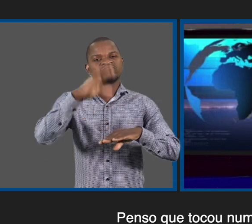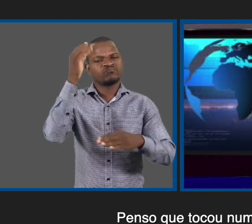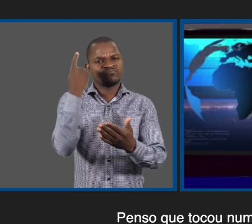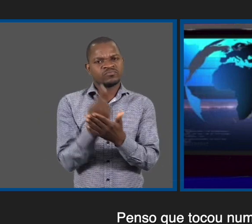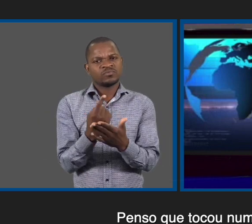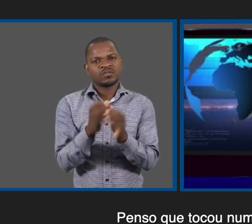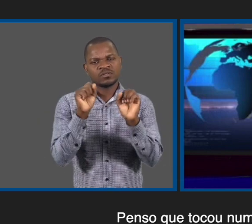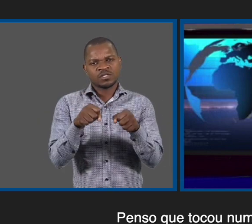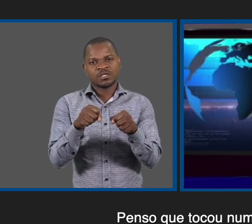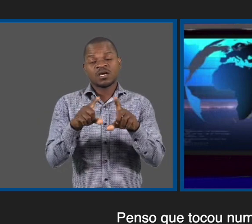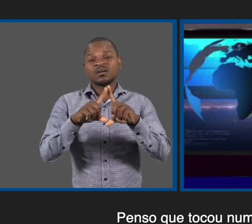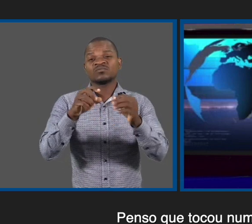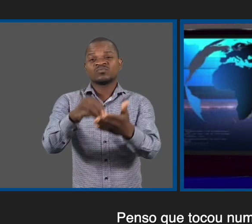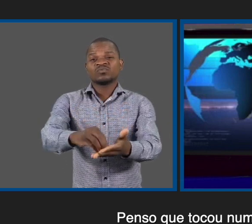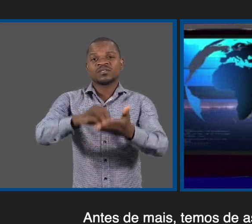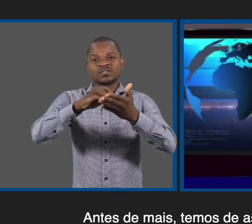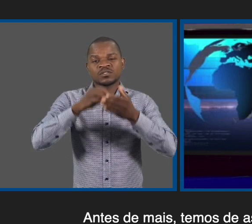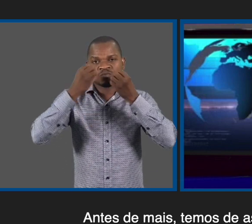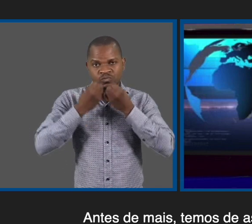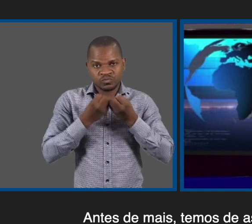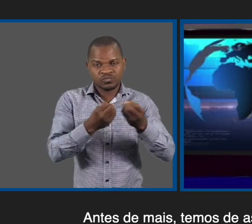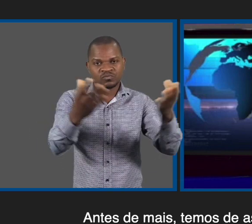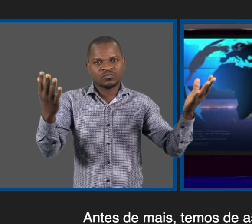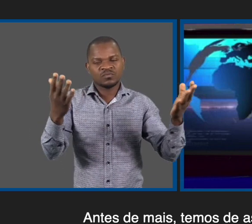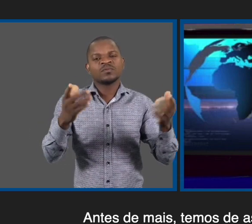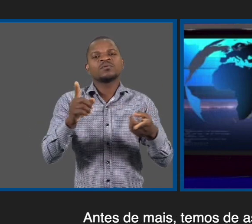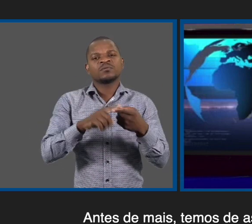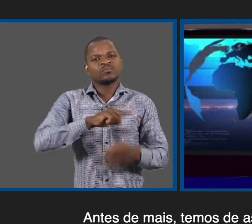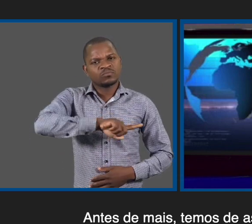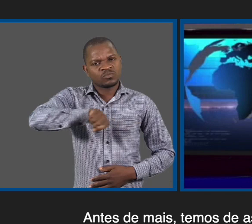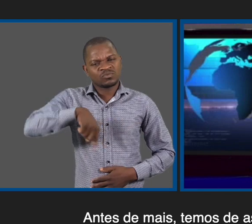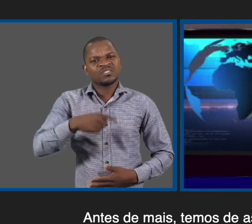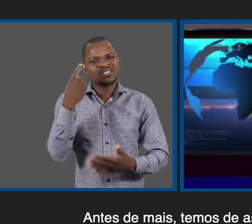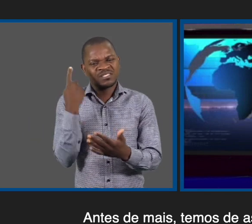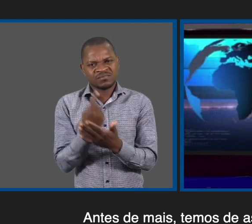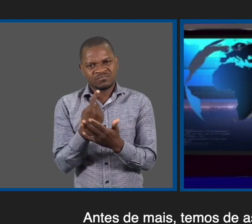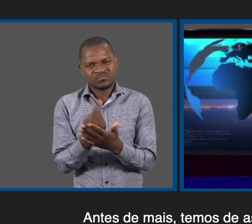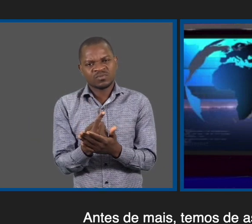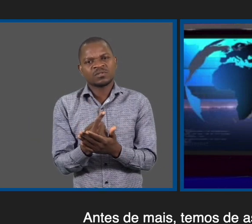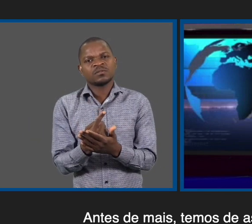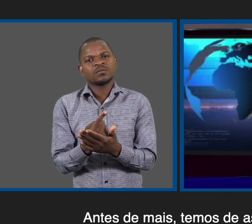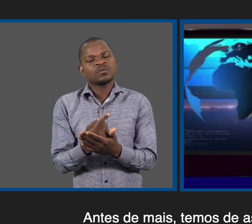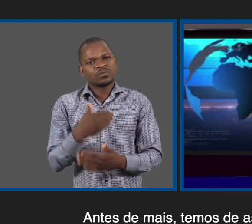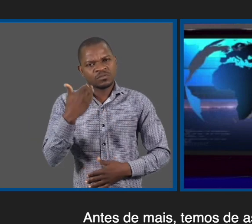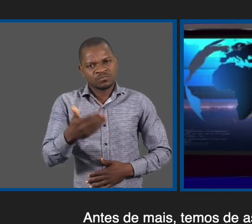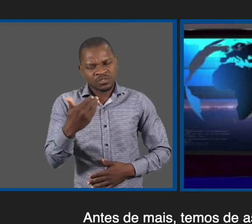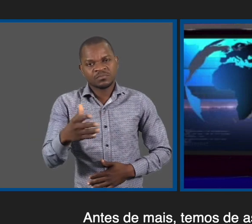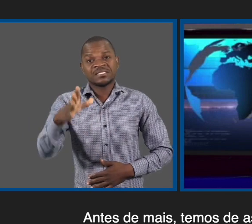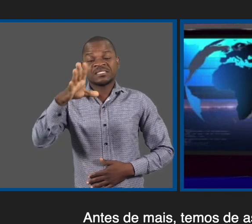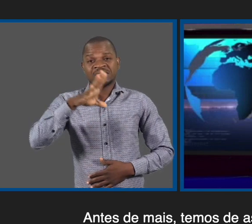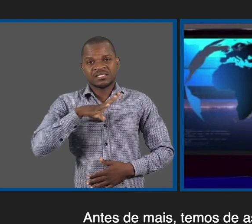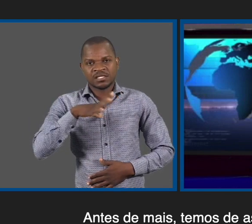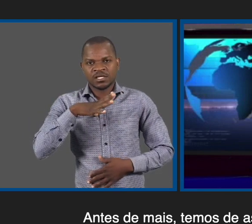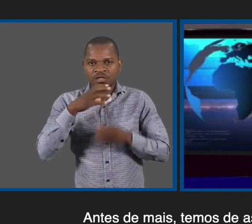muito importante, o acesso à informação. Antes de mais, temos que assegurar que haverá